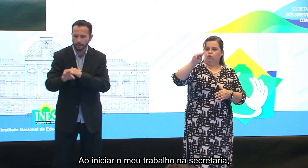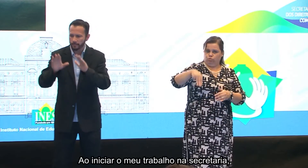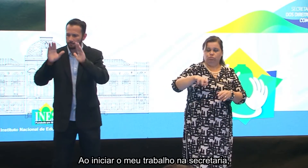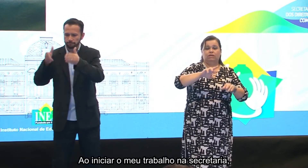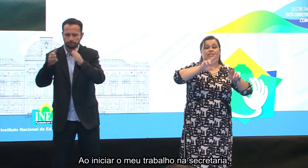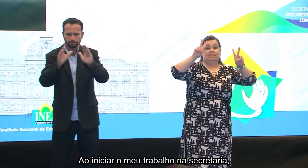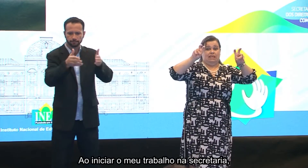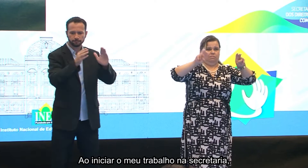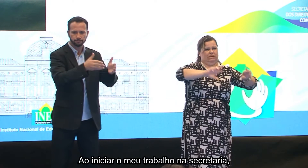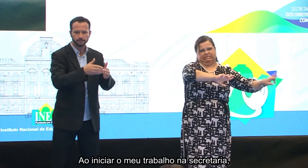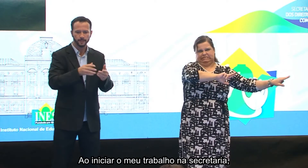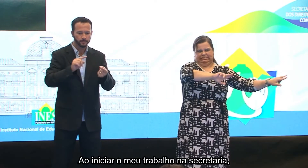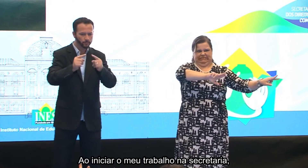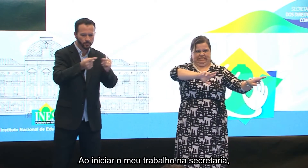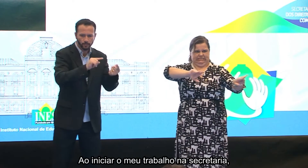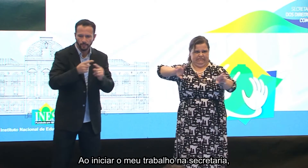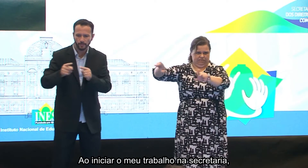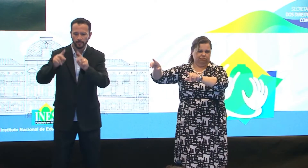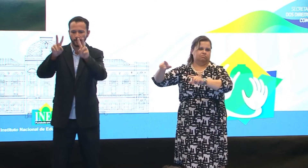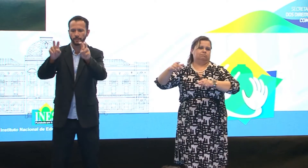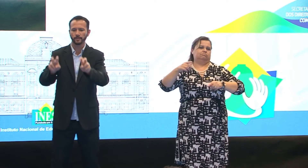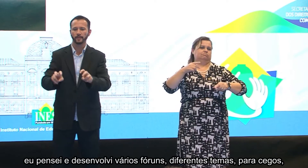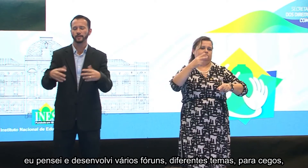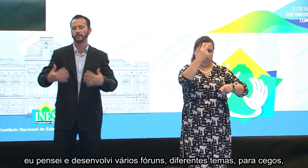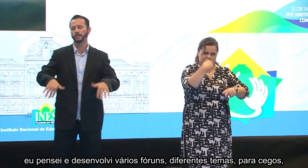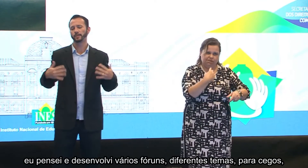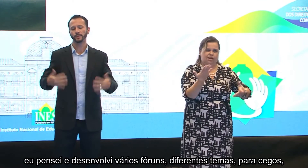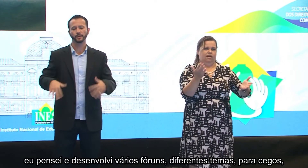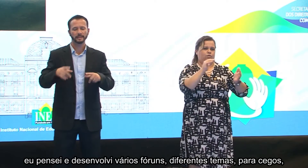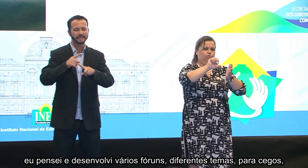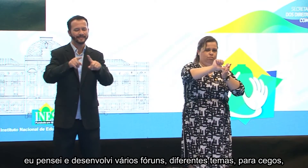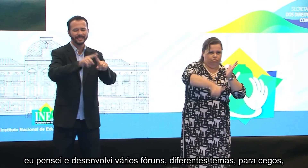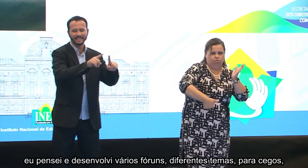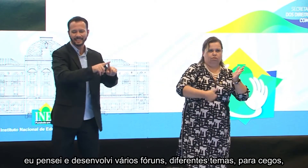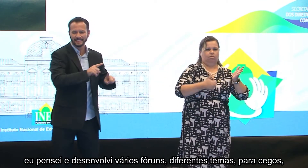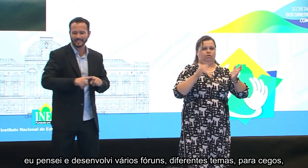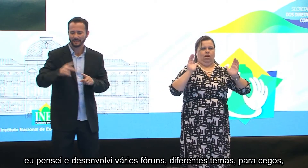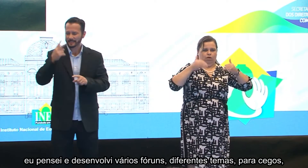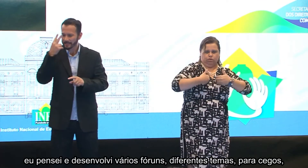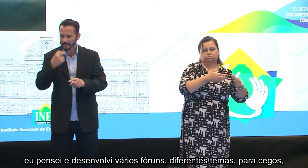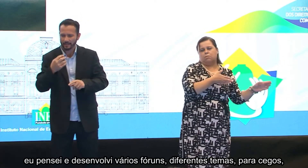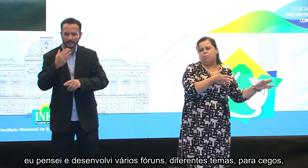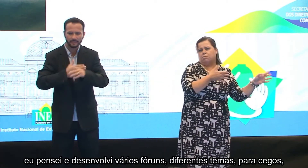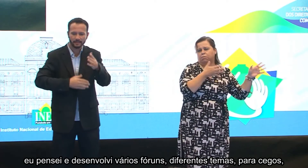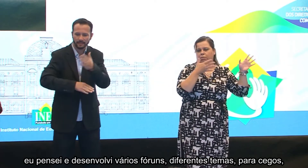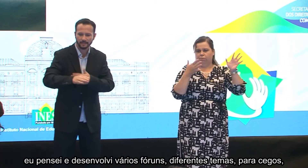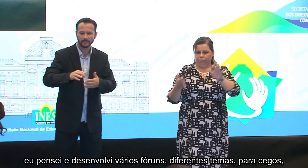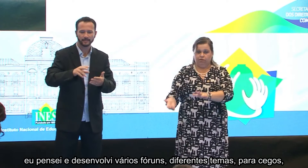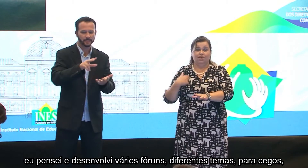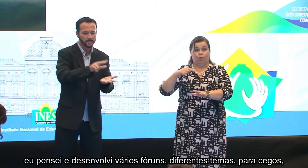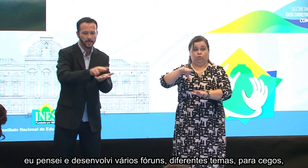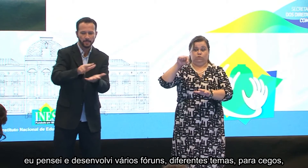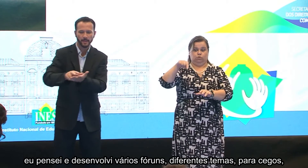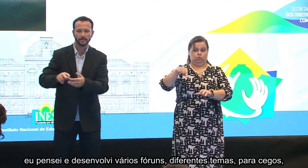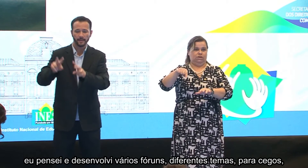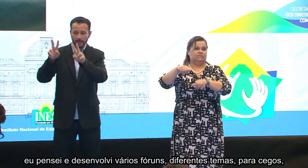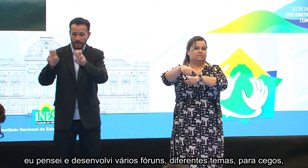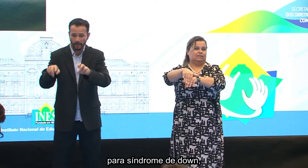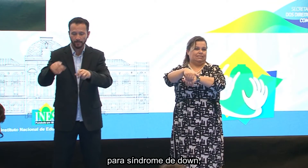E ao iniciar meu trabalho na secretaria, eu pensei em desenvolver vários fóruns, diferentes temas, para cegos, para